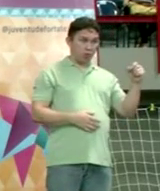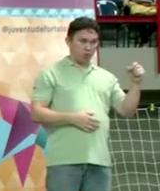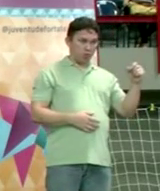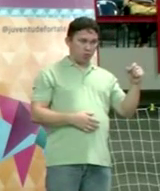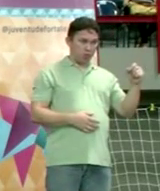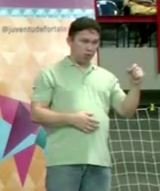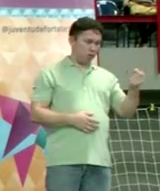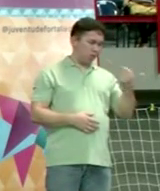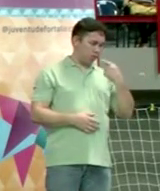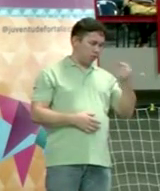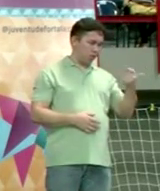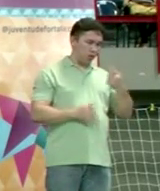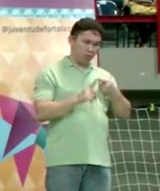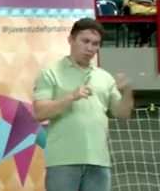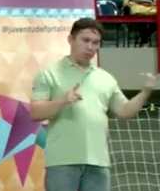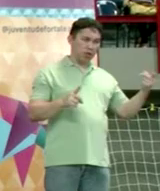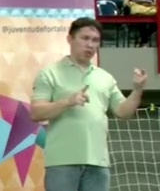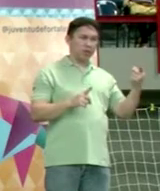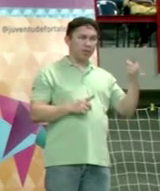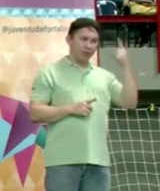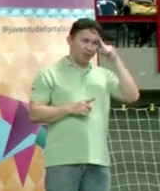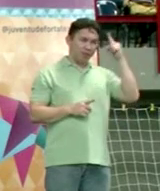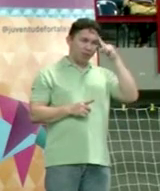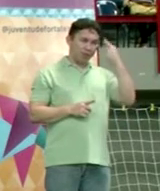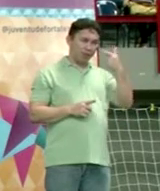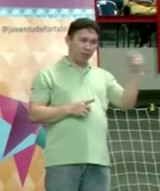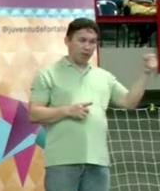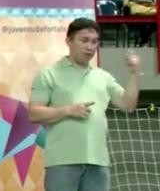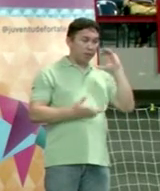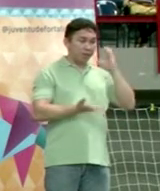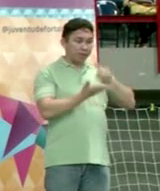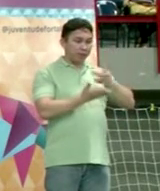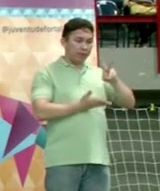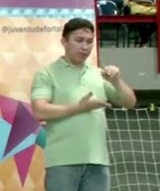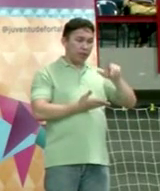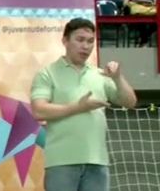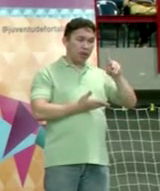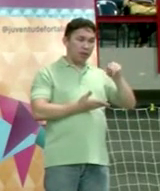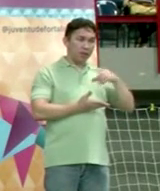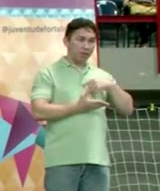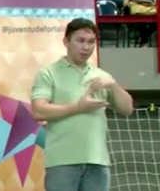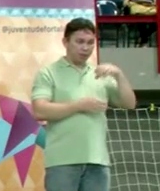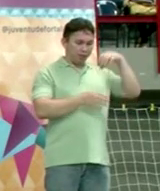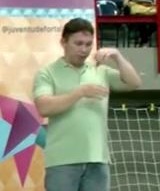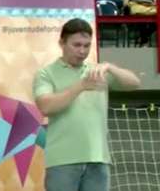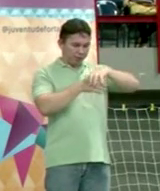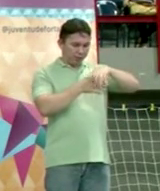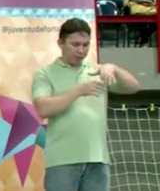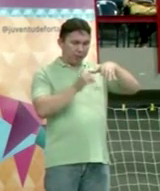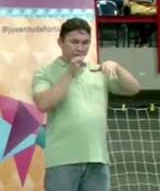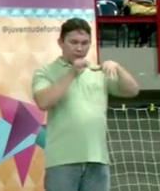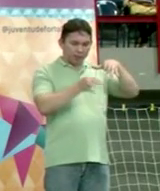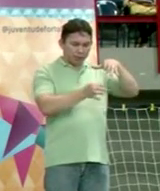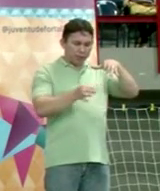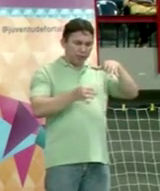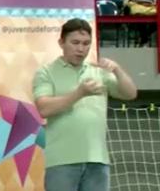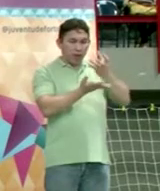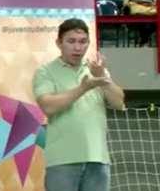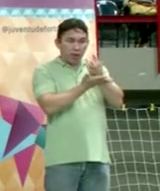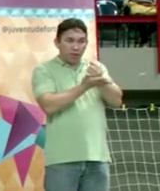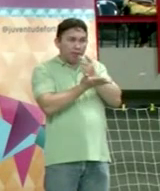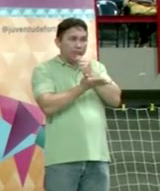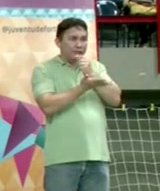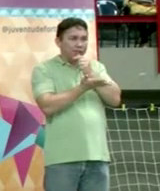um por dia, são 200 dias. Para manter a validade do produto, eles colocam dentro sachês para retirar